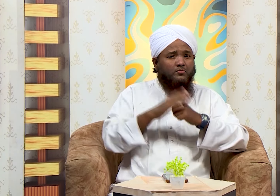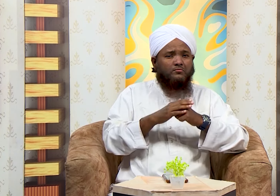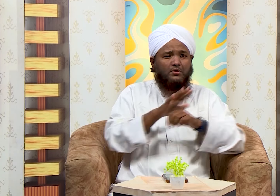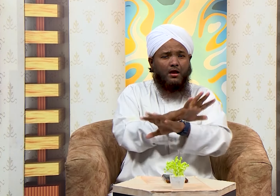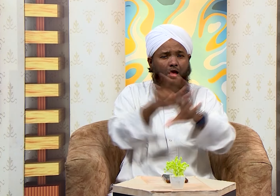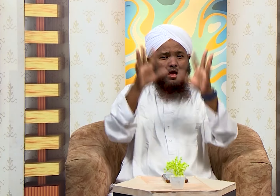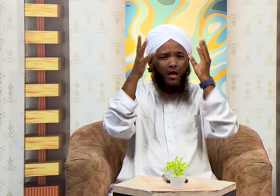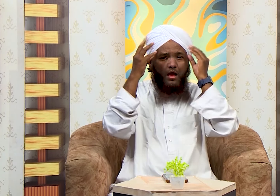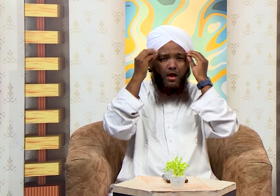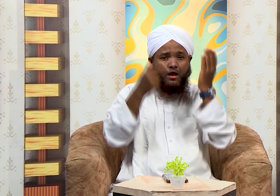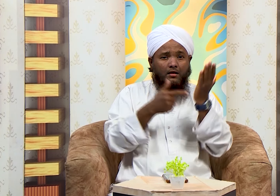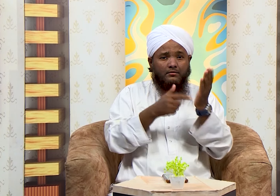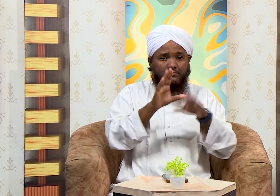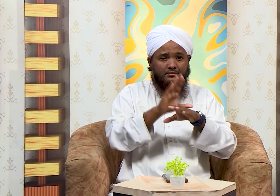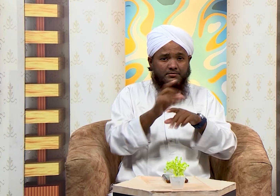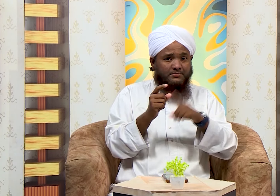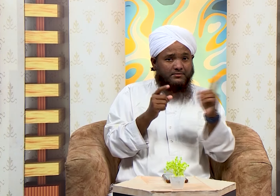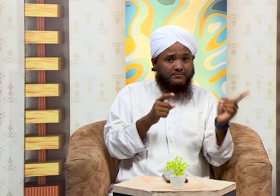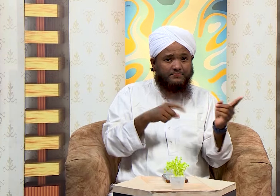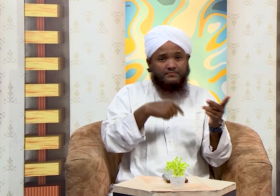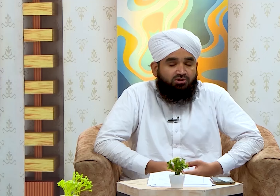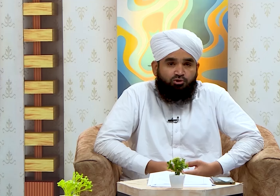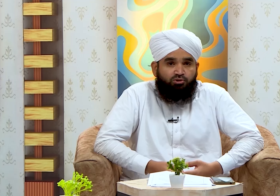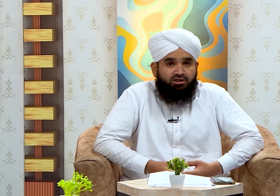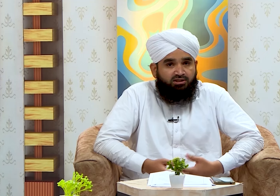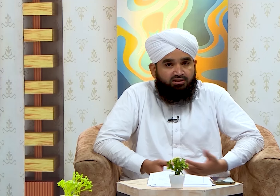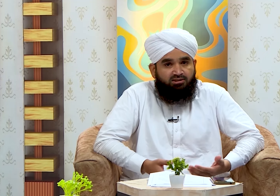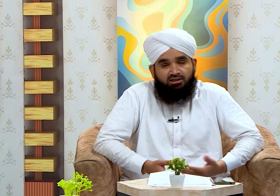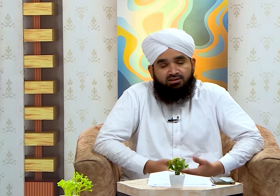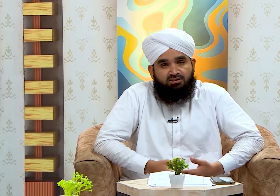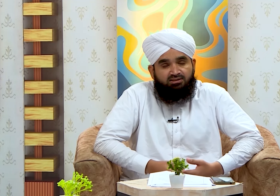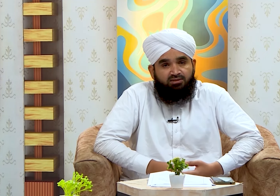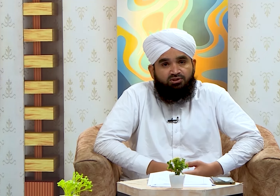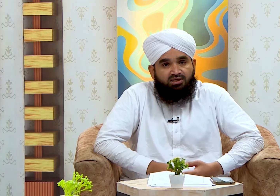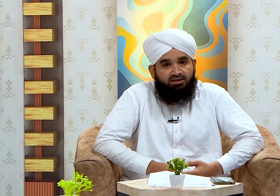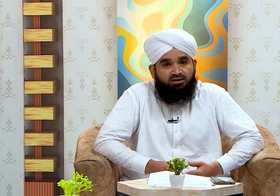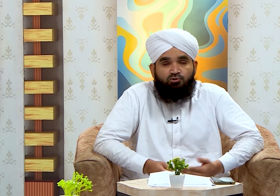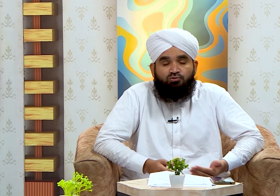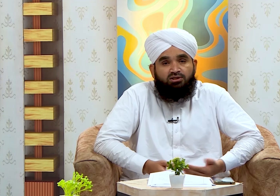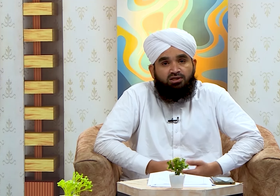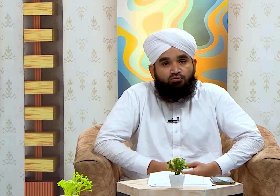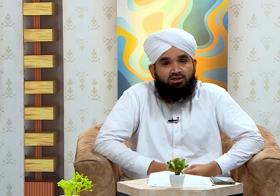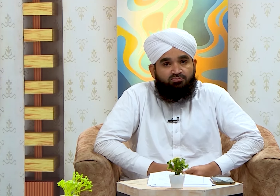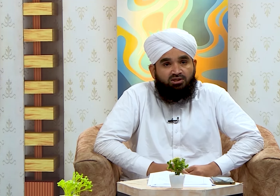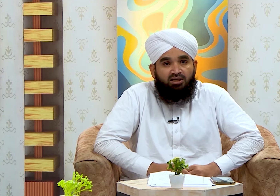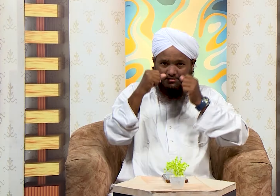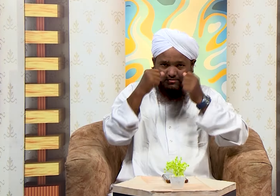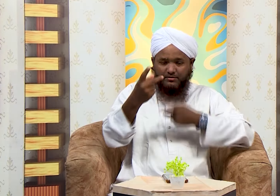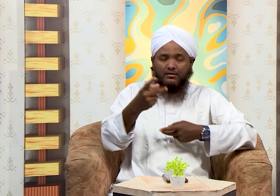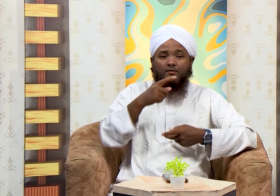ہوا کیا انہوں نے پیارے نبی علیہ السلام سے خجوریں خریدی تھی یعنی حضرت زید بن سانہ نے حضور علیہ السلام سے خجوریں